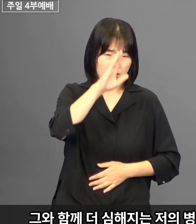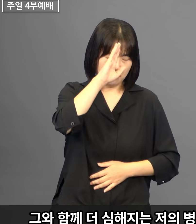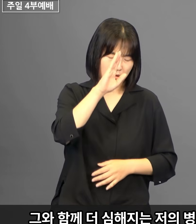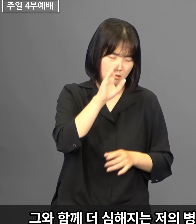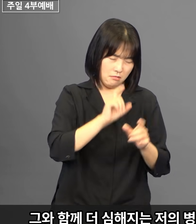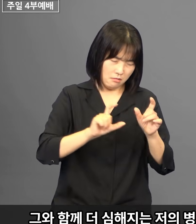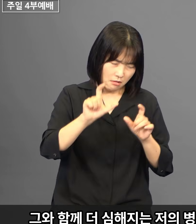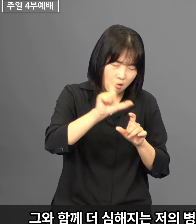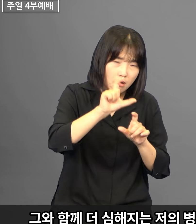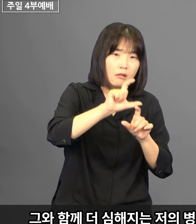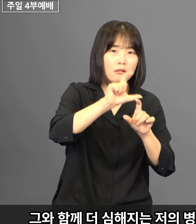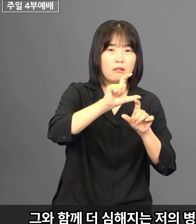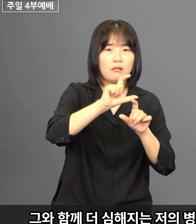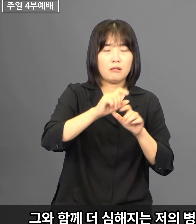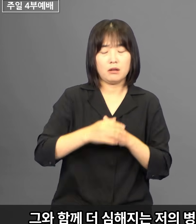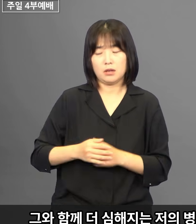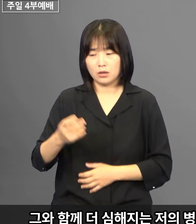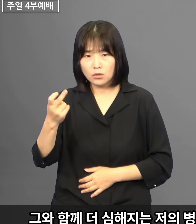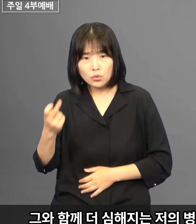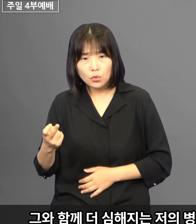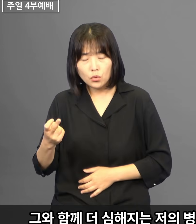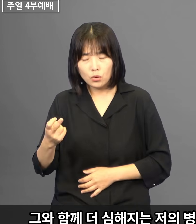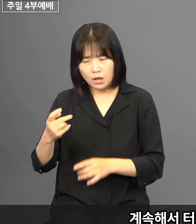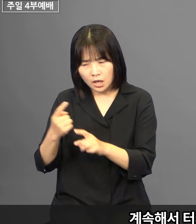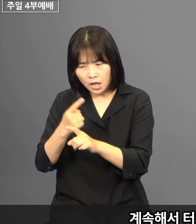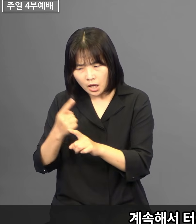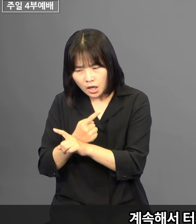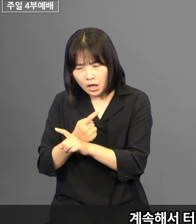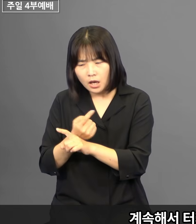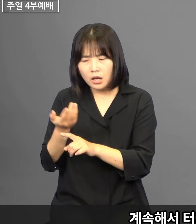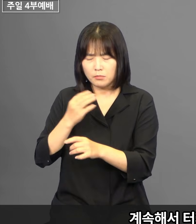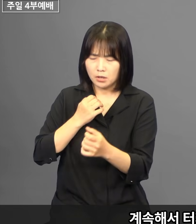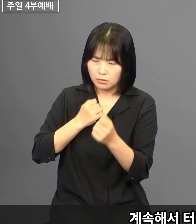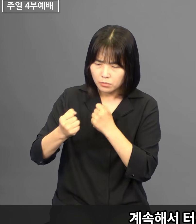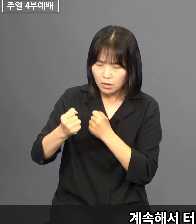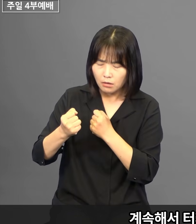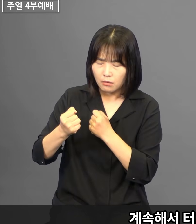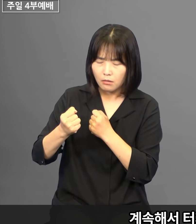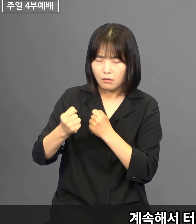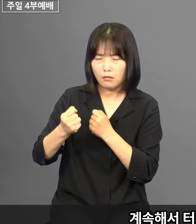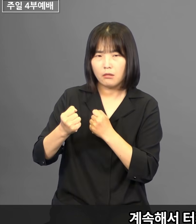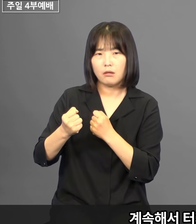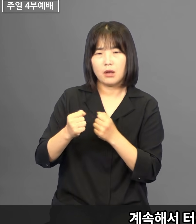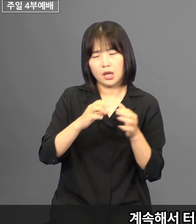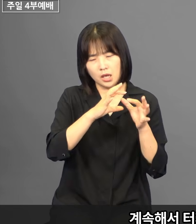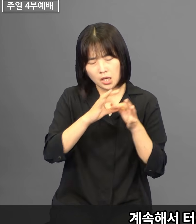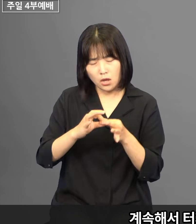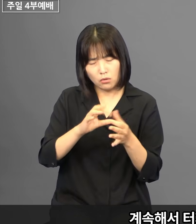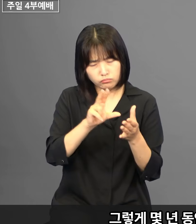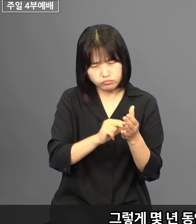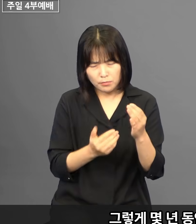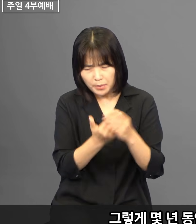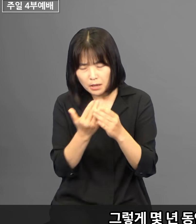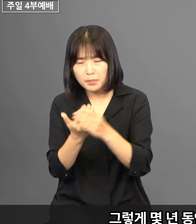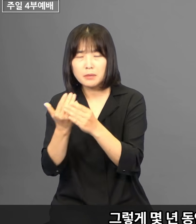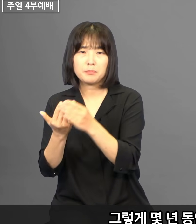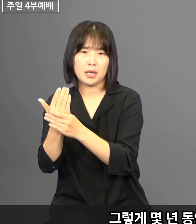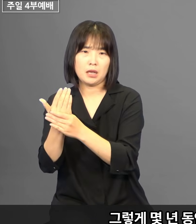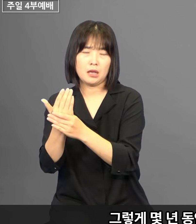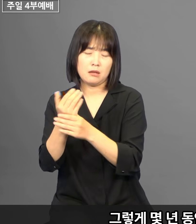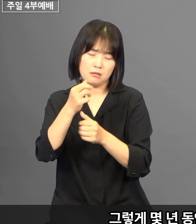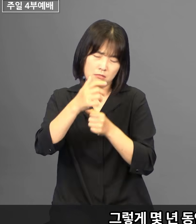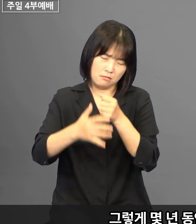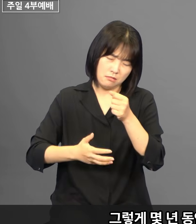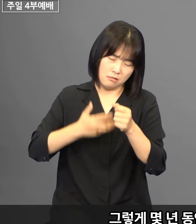병세와 큰 동생의 치료 시도에도 불구하고 계속해서 터지는 더 큰 사건, 사고, 그렇게 몇 년